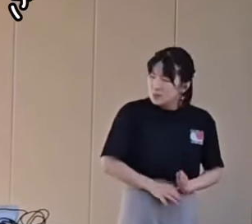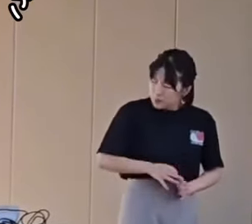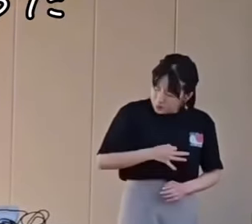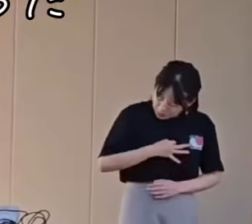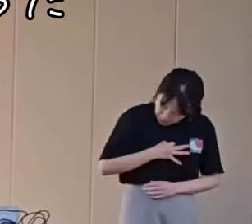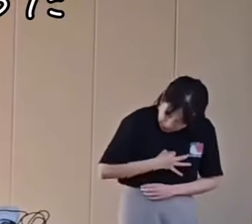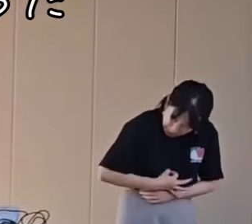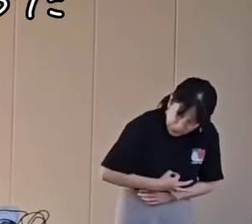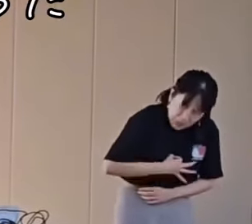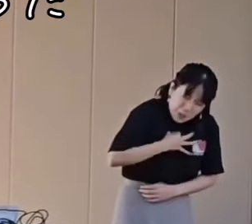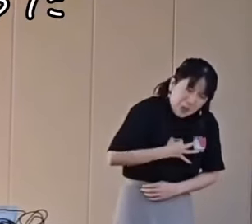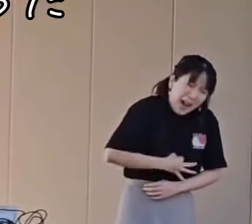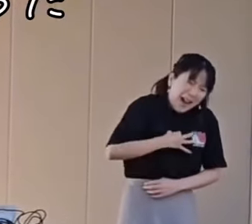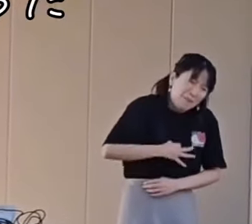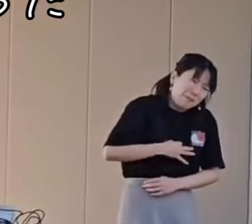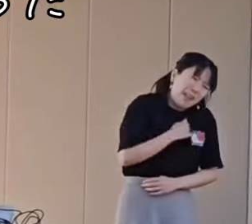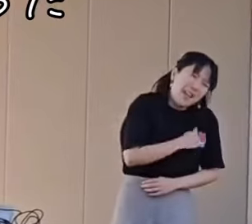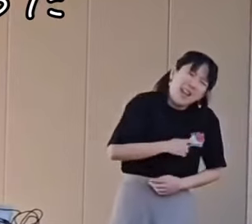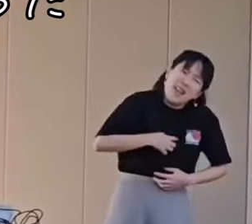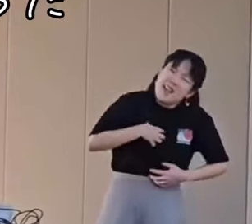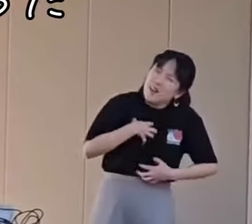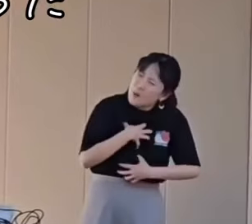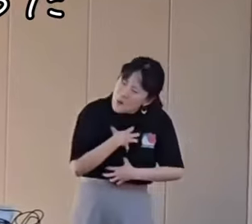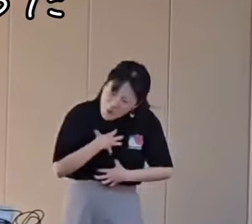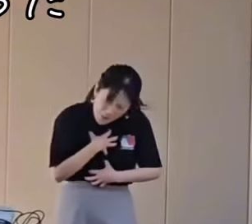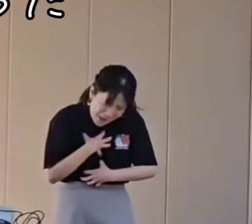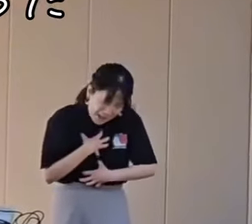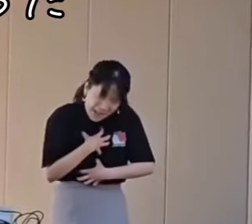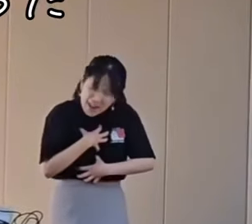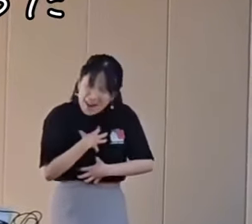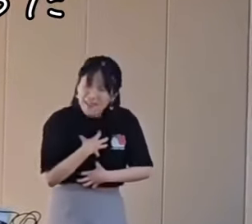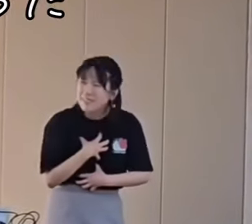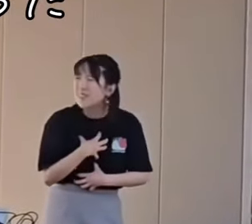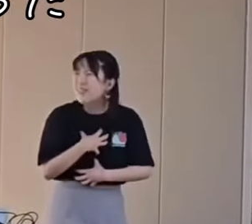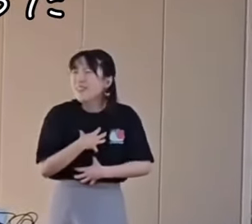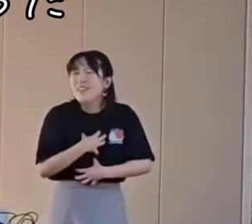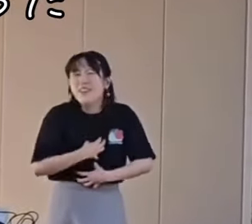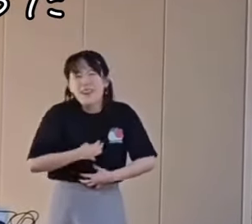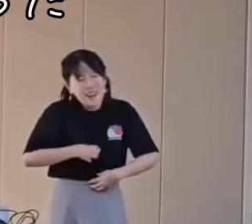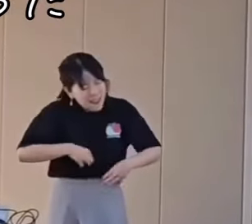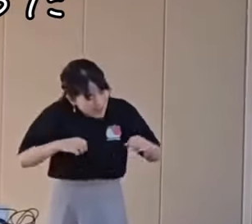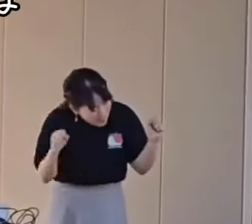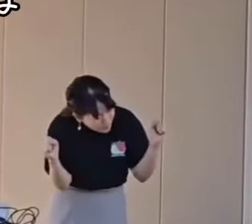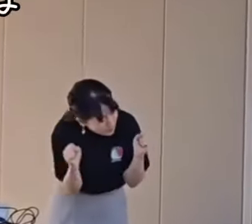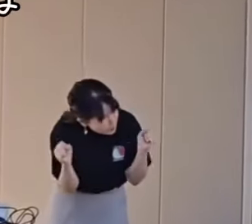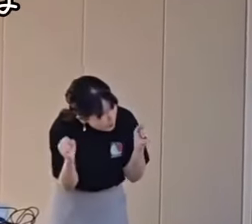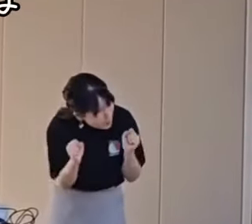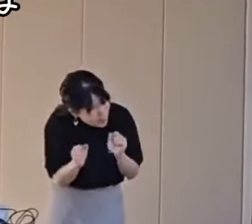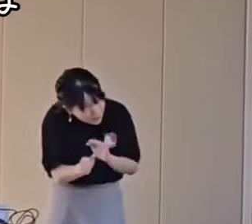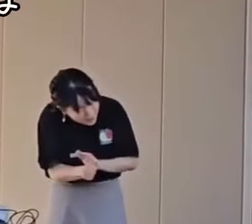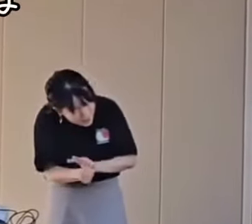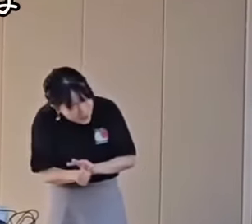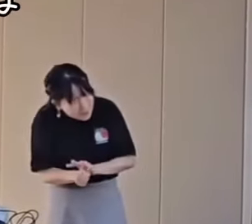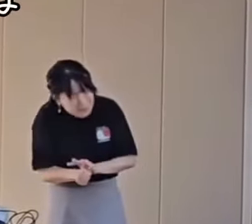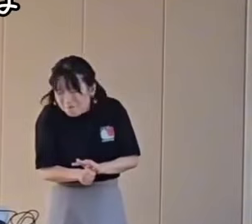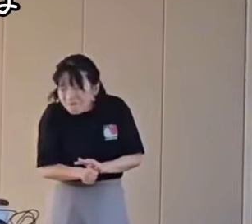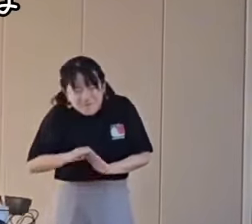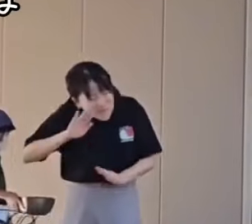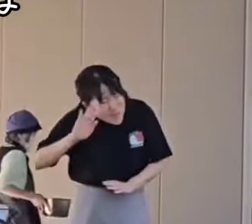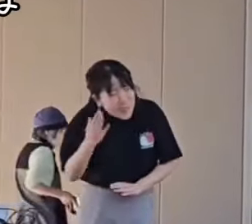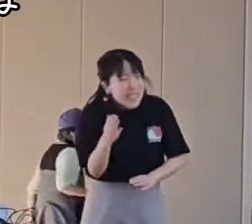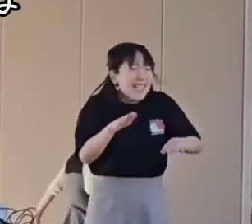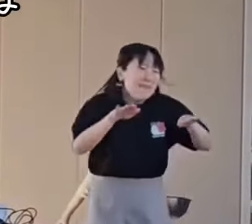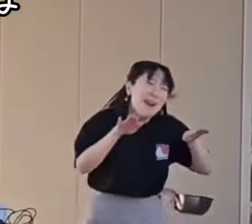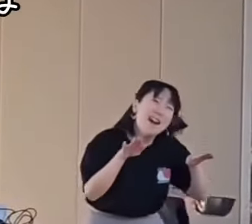すごく不安で怖かった怖かったけ